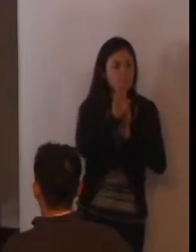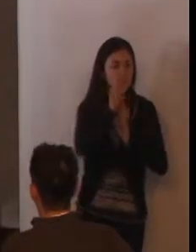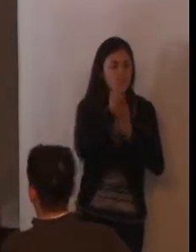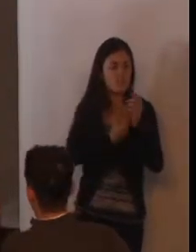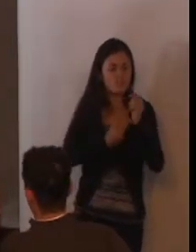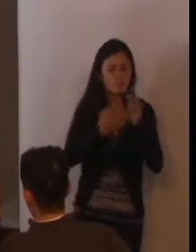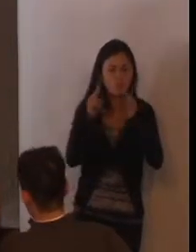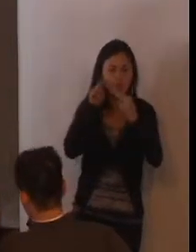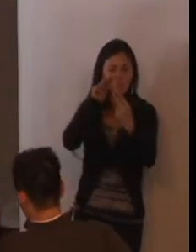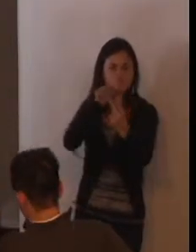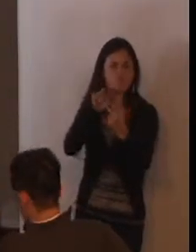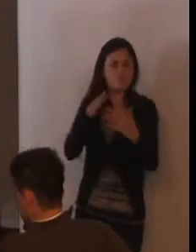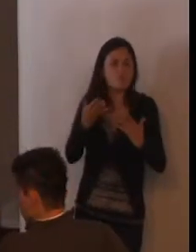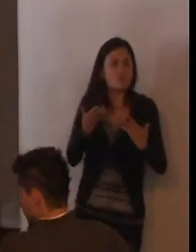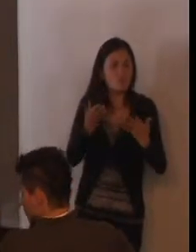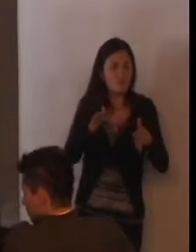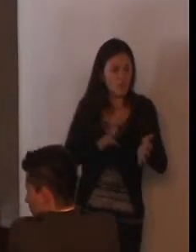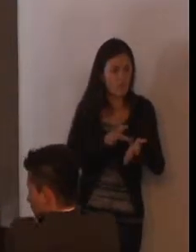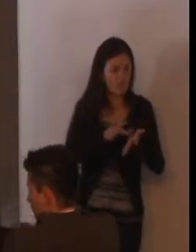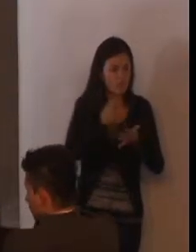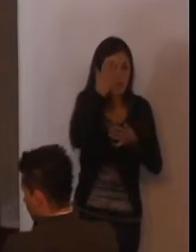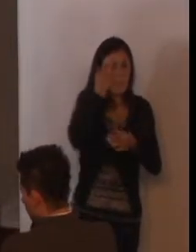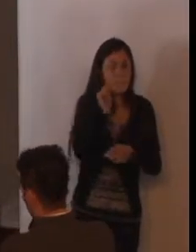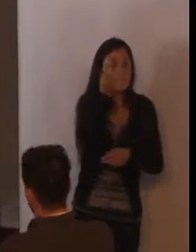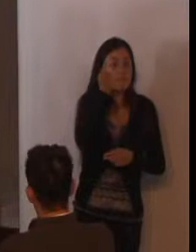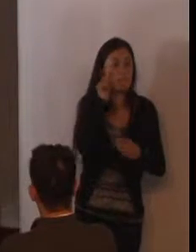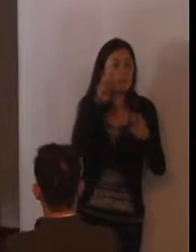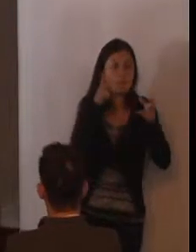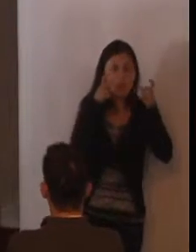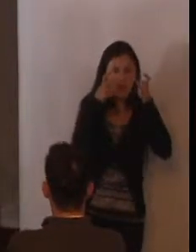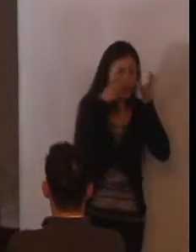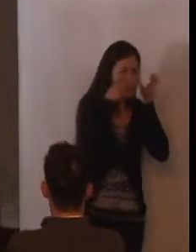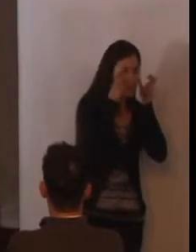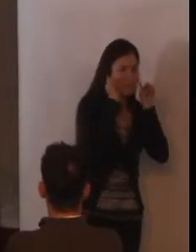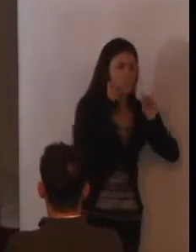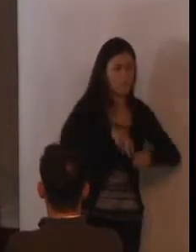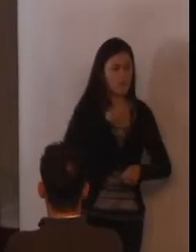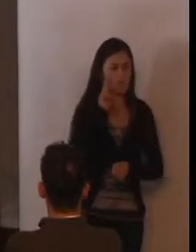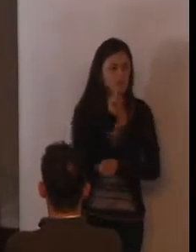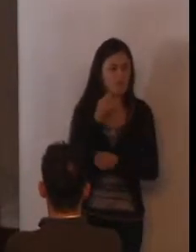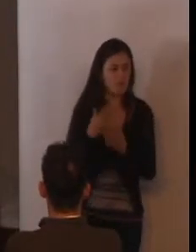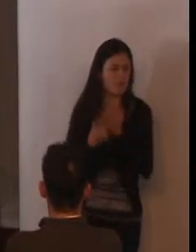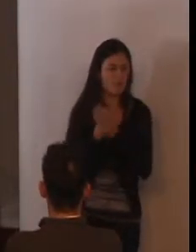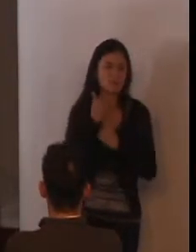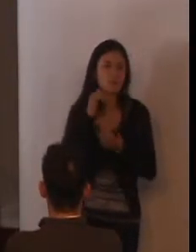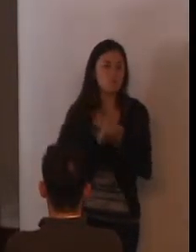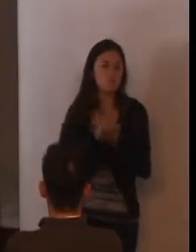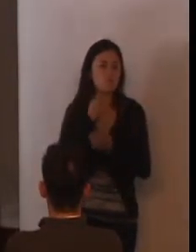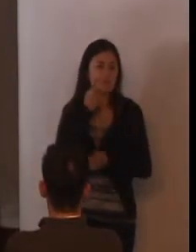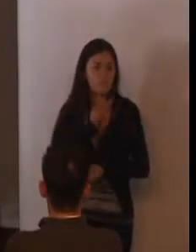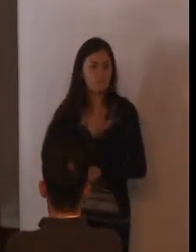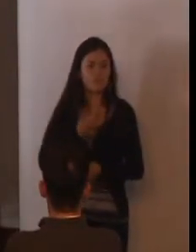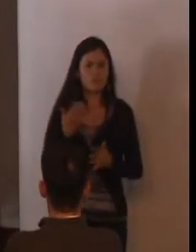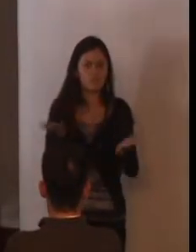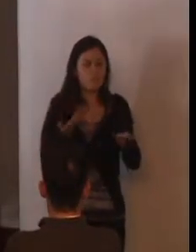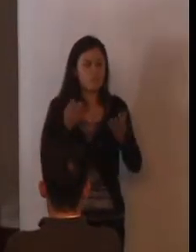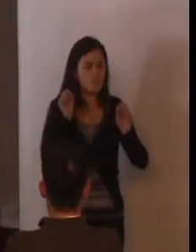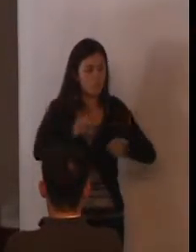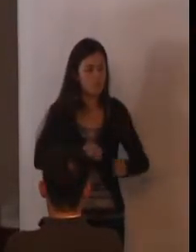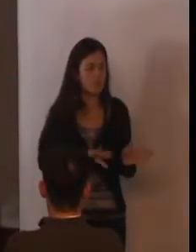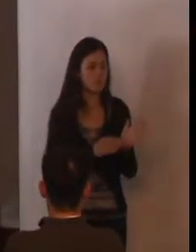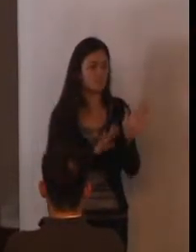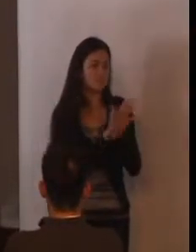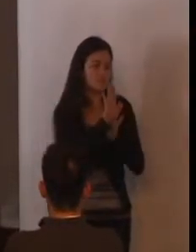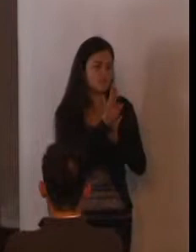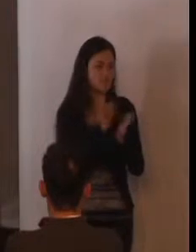de entrada, que es ese primer canal que va a dar atención y que de alguna u otra forma, si lo miramos como padre de familia, pues va a dar la satisfacción